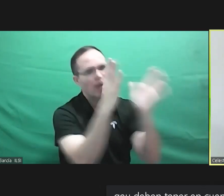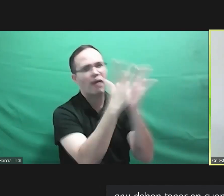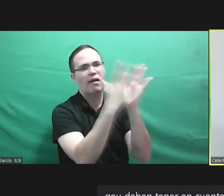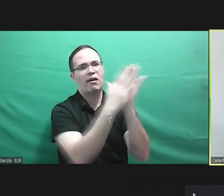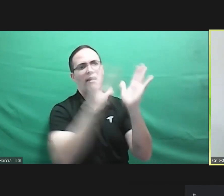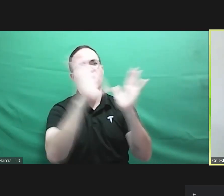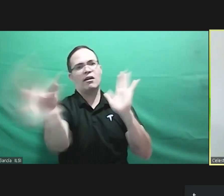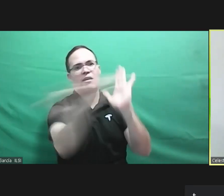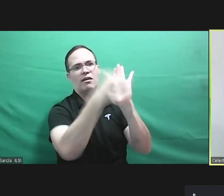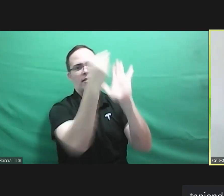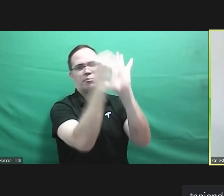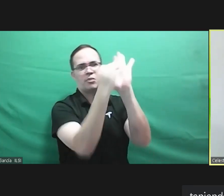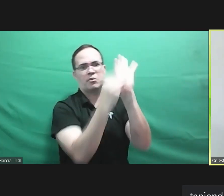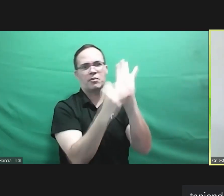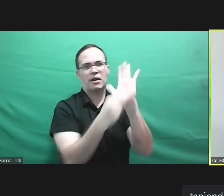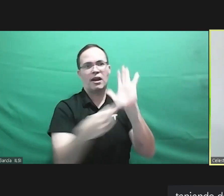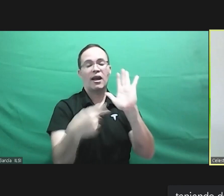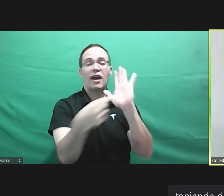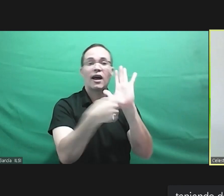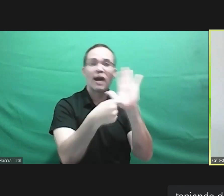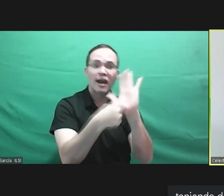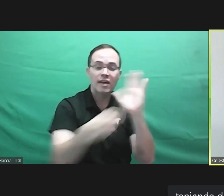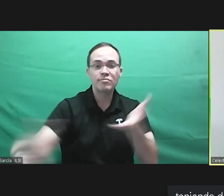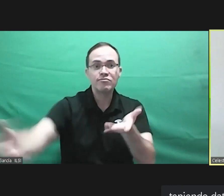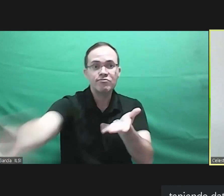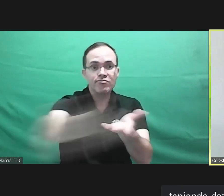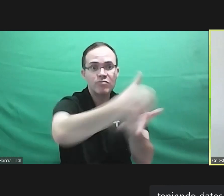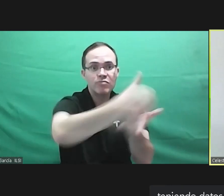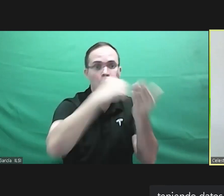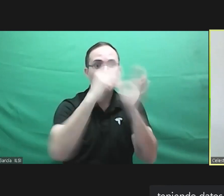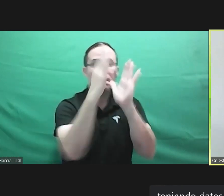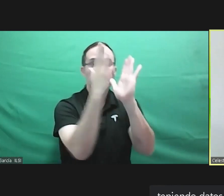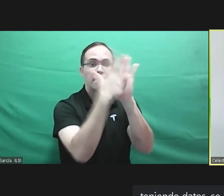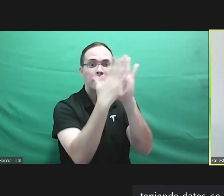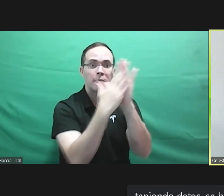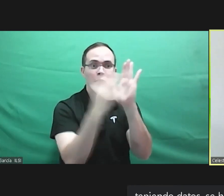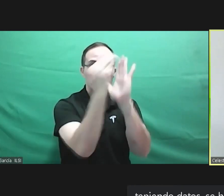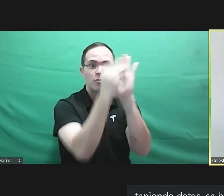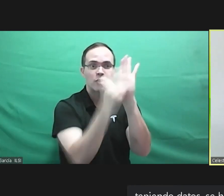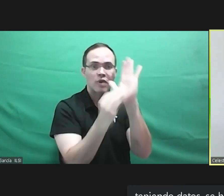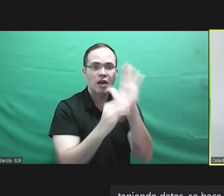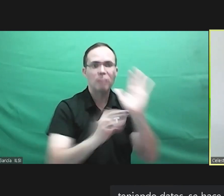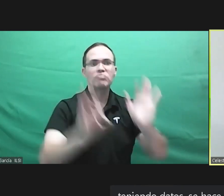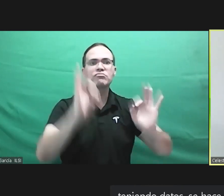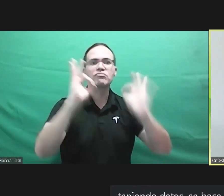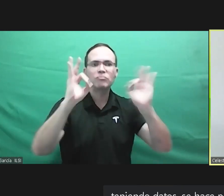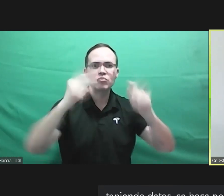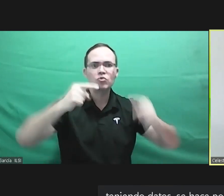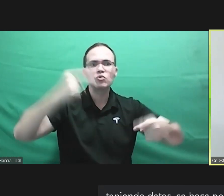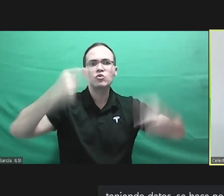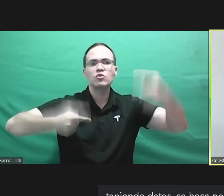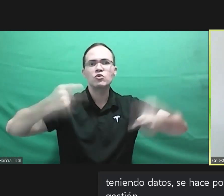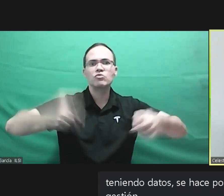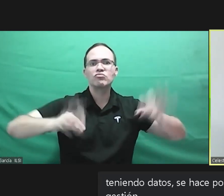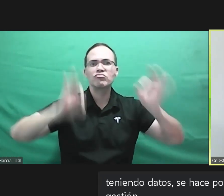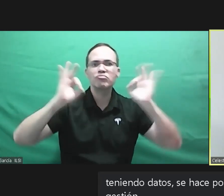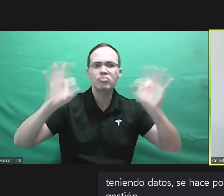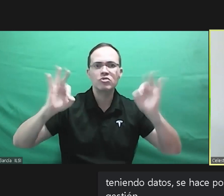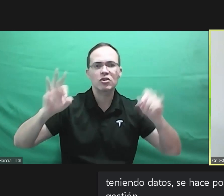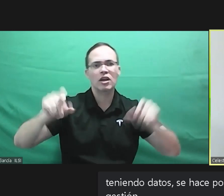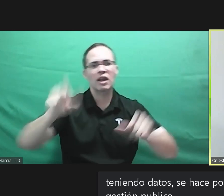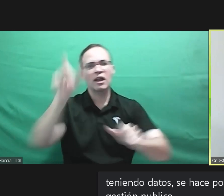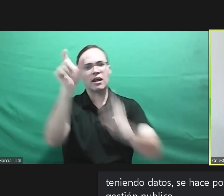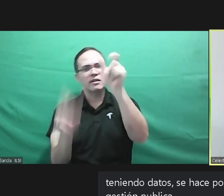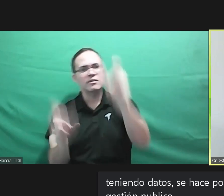teniendo datos, se hace posible, digamos, el control de la gestión pública por parte de la sociedad civil y le permite a la sociedad